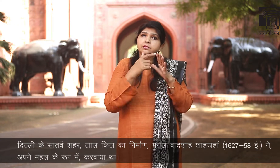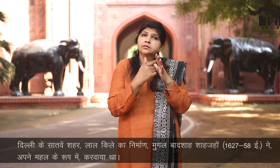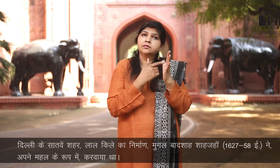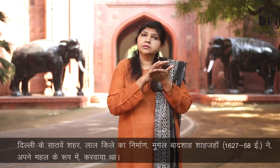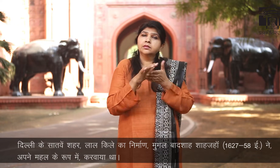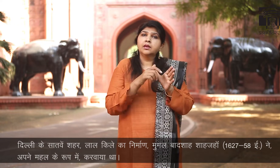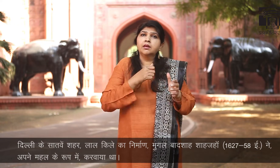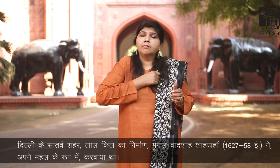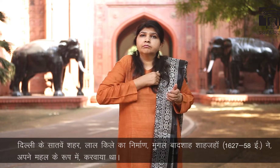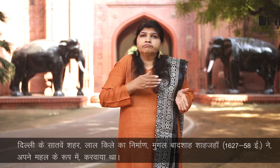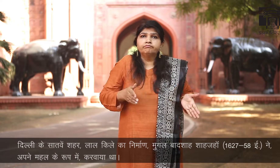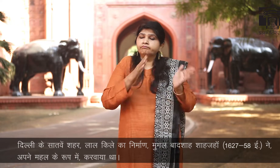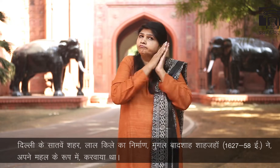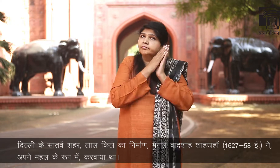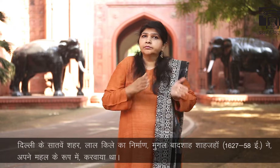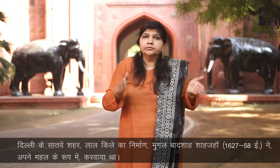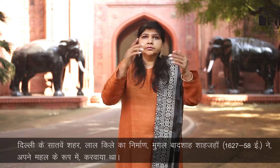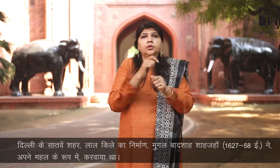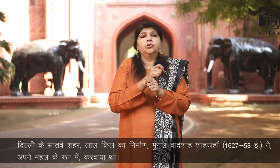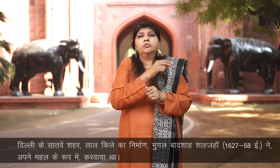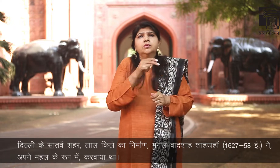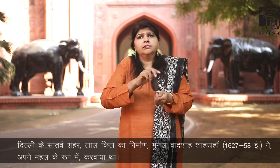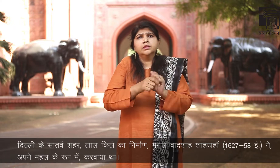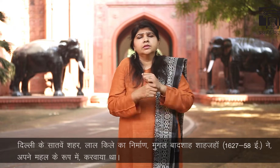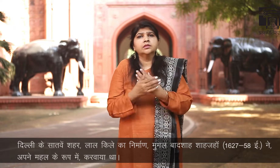अपने महल के रूप में करवाया था।